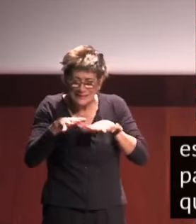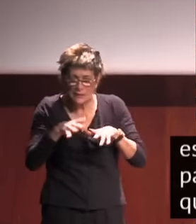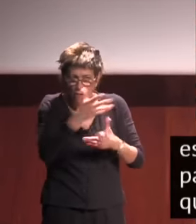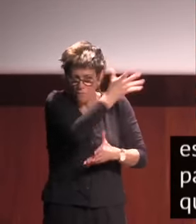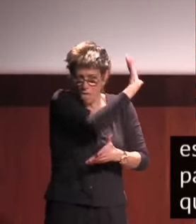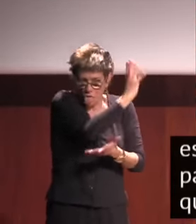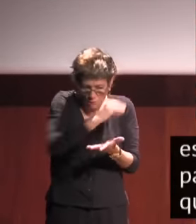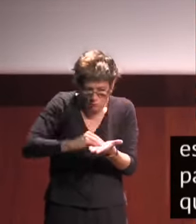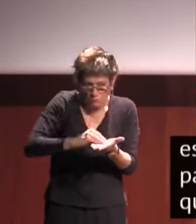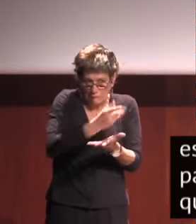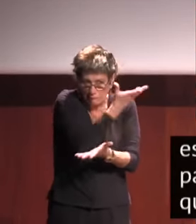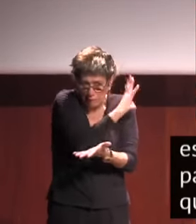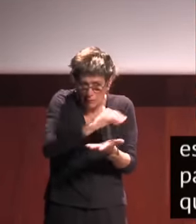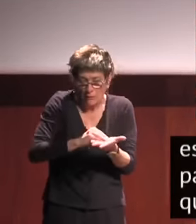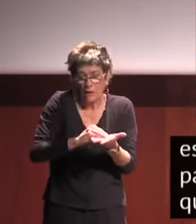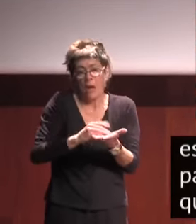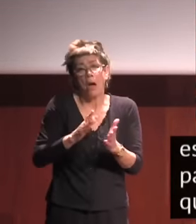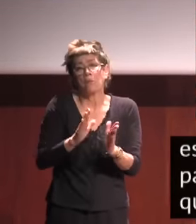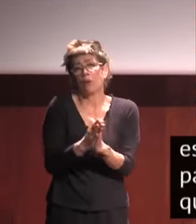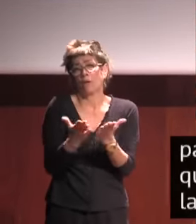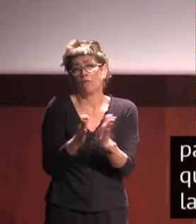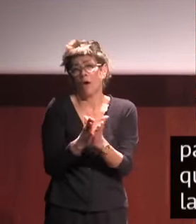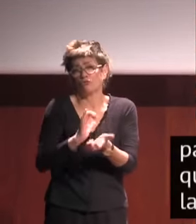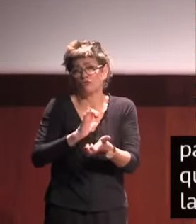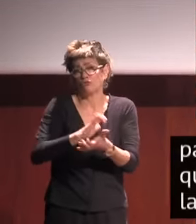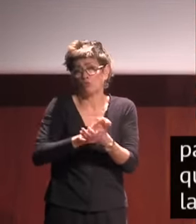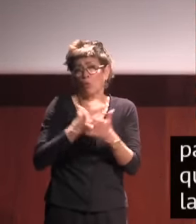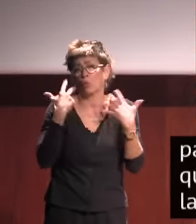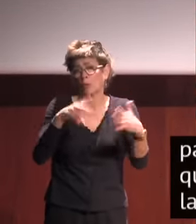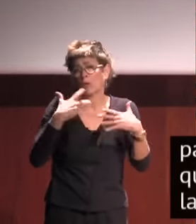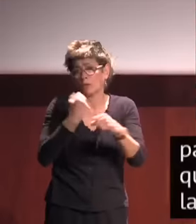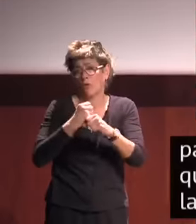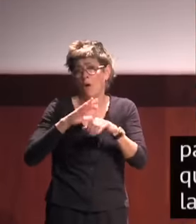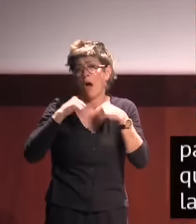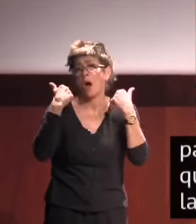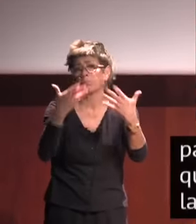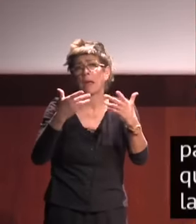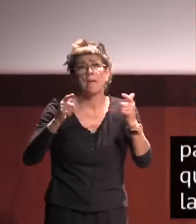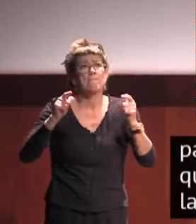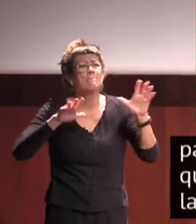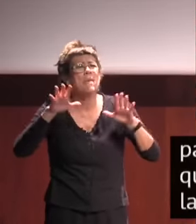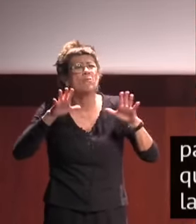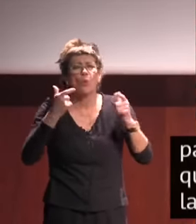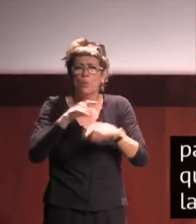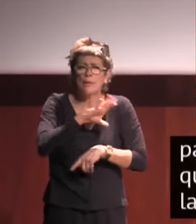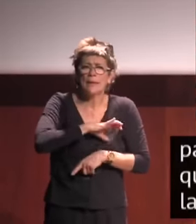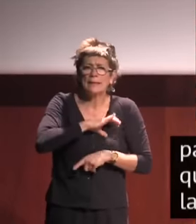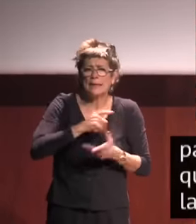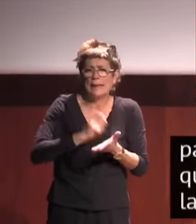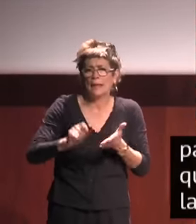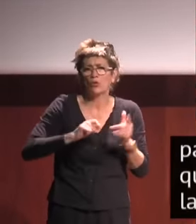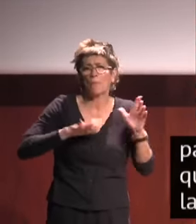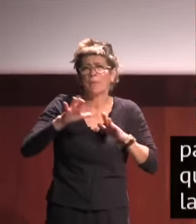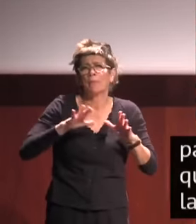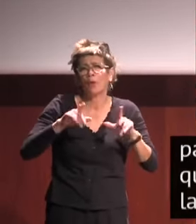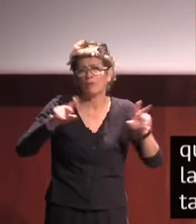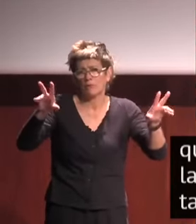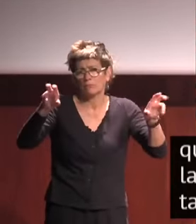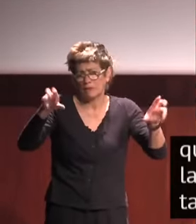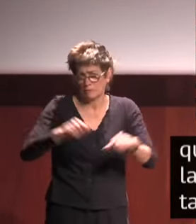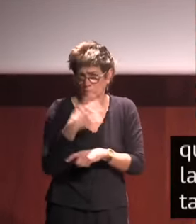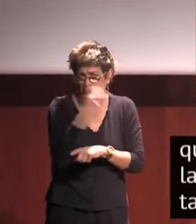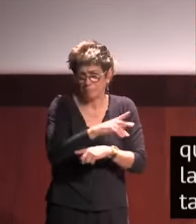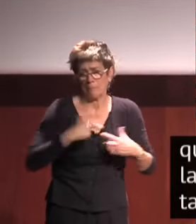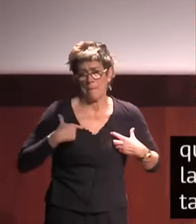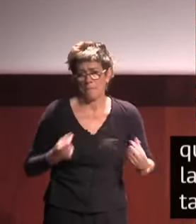la langue des signes et son ouvrage a été publié 8 ans plus tard, « Mimographie ou essai d'écriture mimique, propre à régulariser le langage des